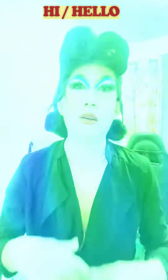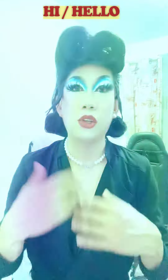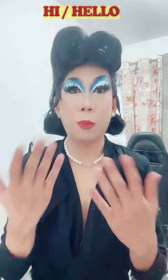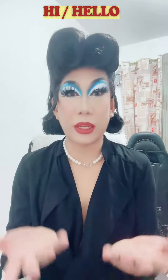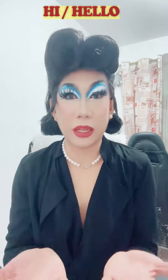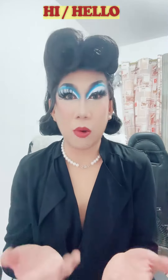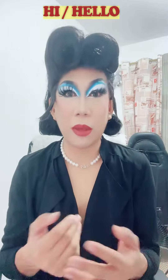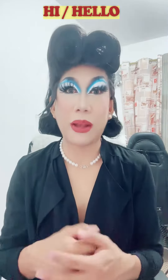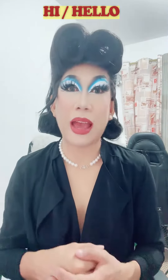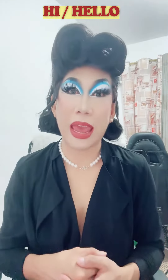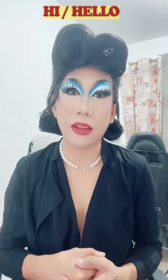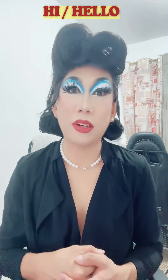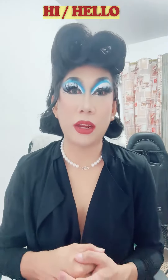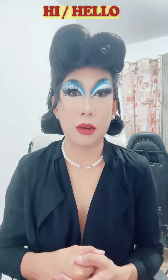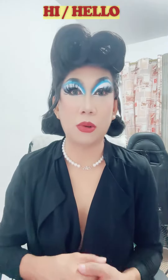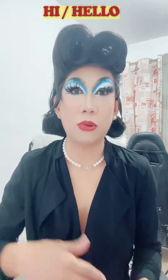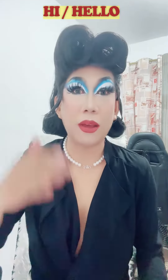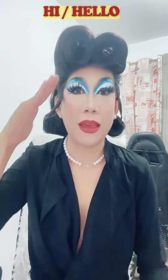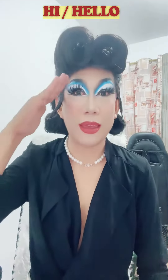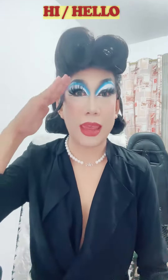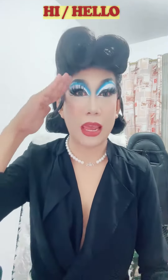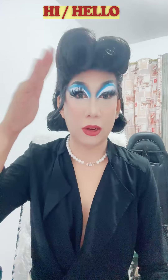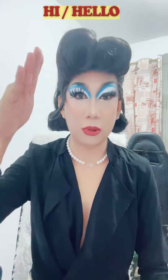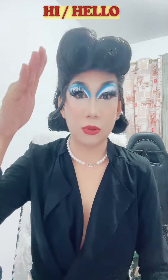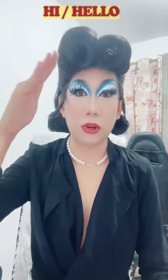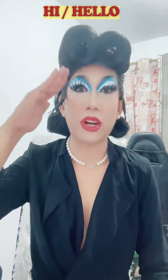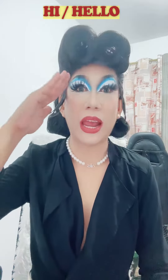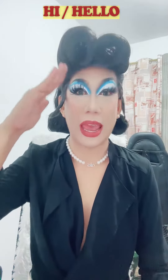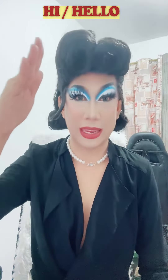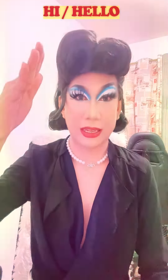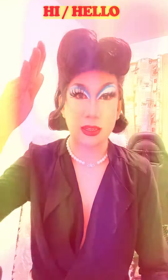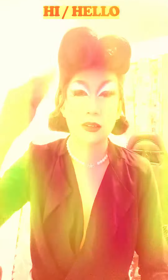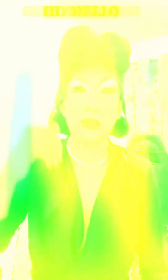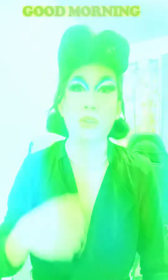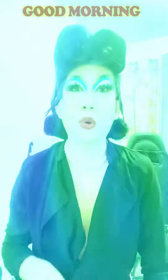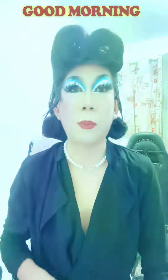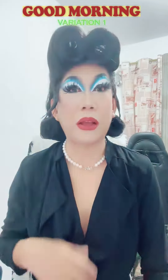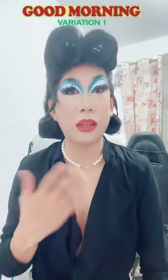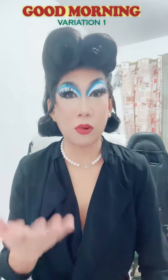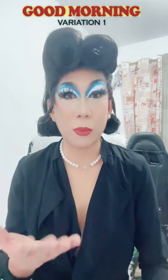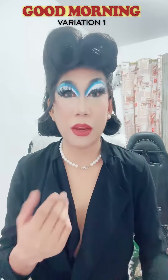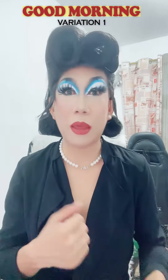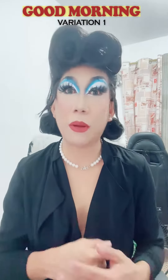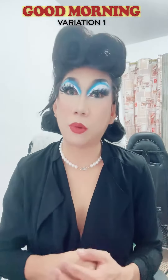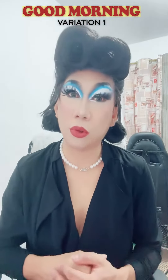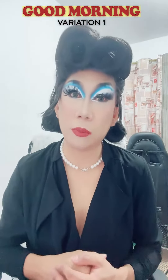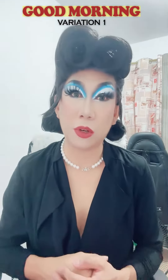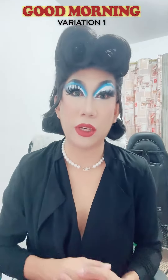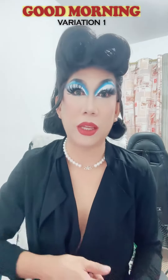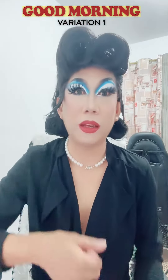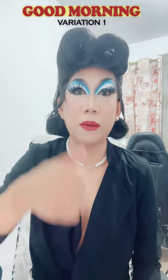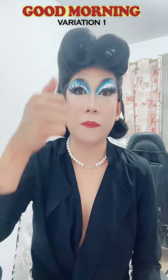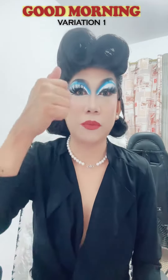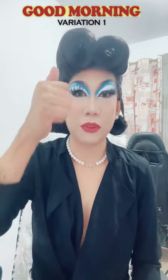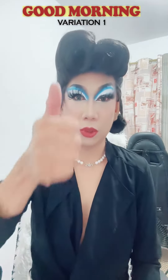So pag ikaw ay mag-hi or hello, hello or hi. So pag ikaw naman ay mag-good morning,